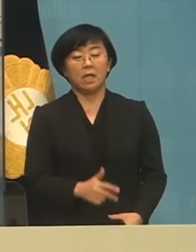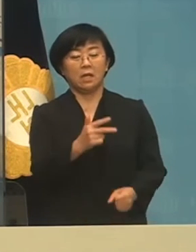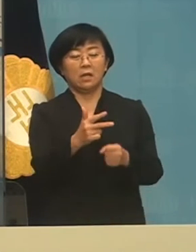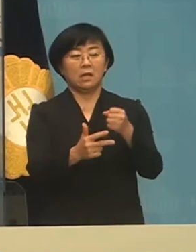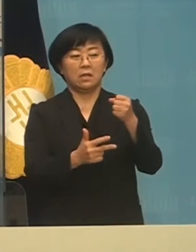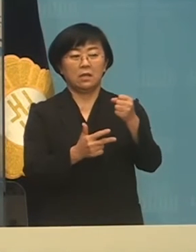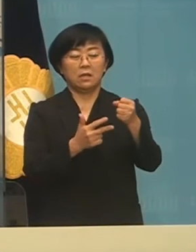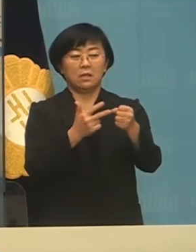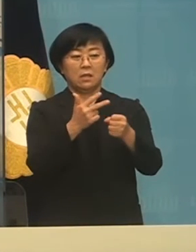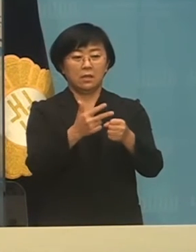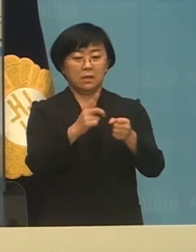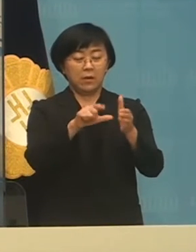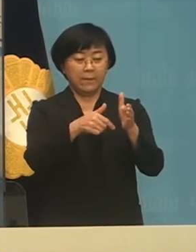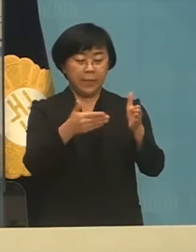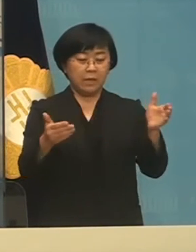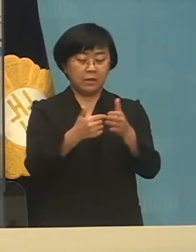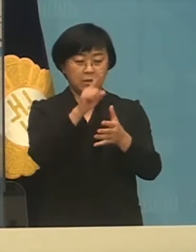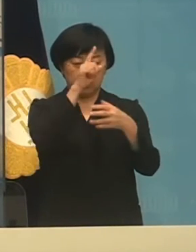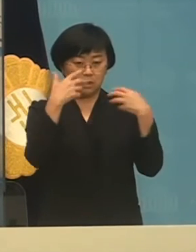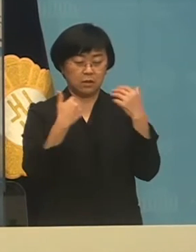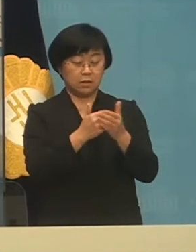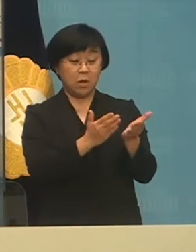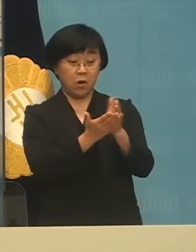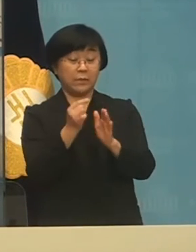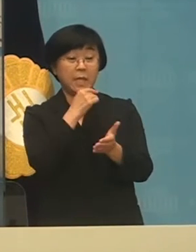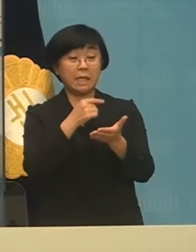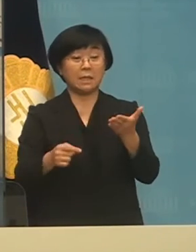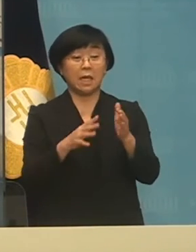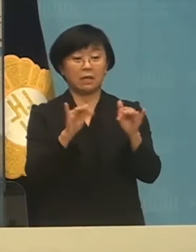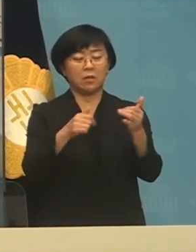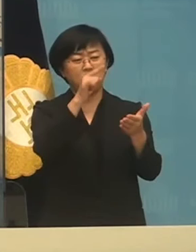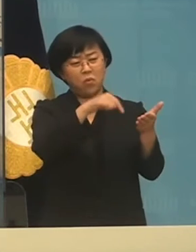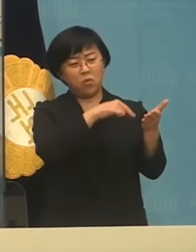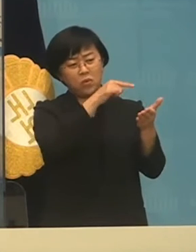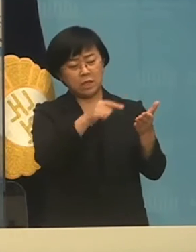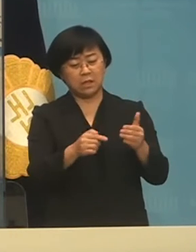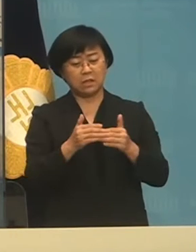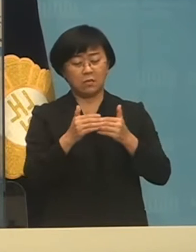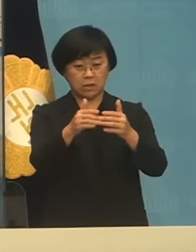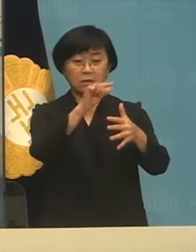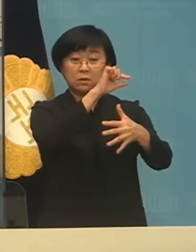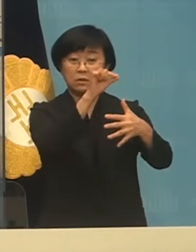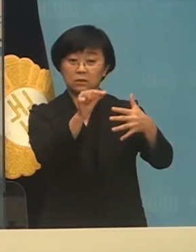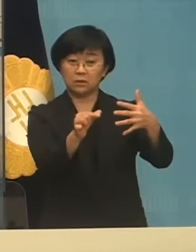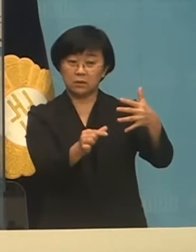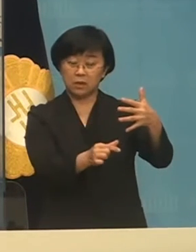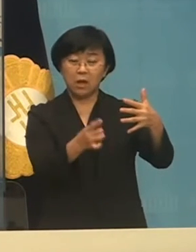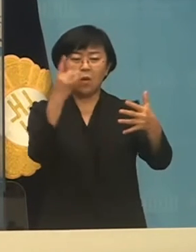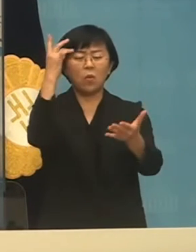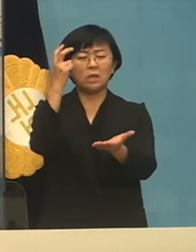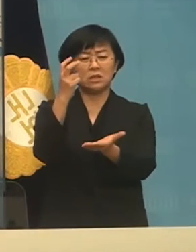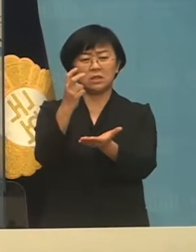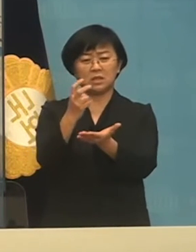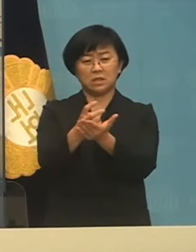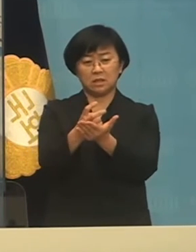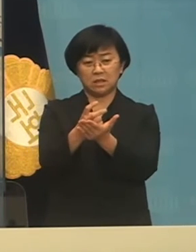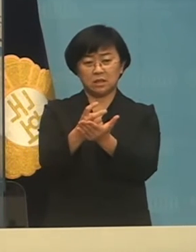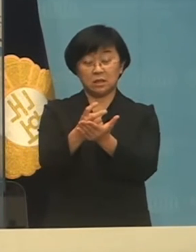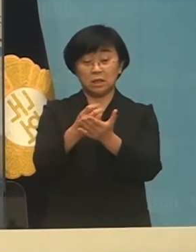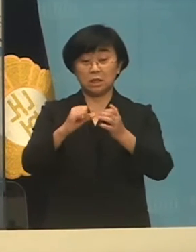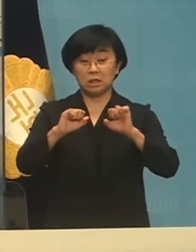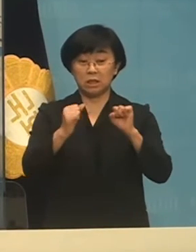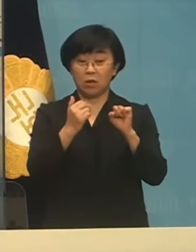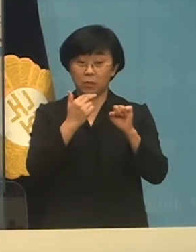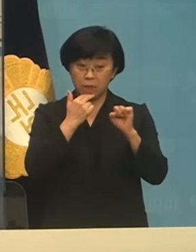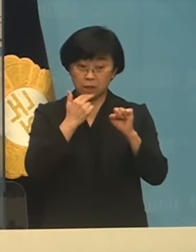7년이나 지나서야 정부의 세월호 생존 피해자에 대한 보상 과정과 절차가 원칙을 전혀 따르지 않았다는 것을